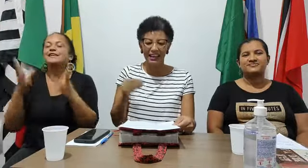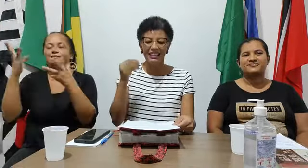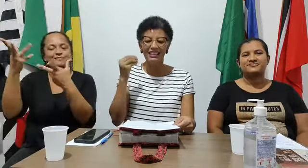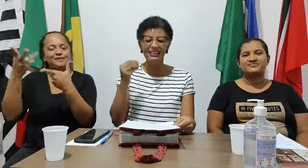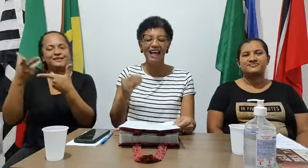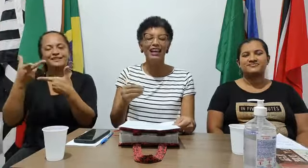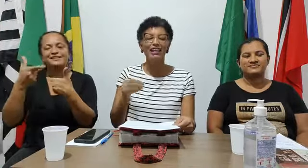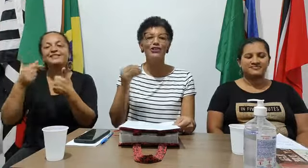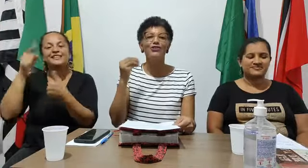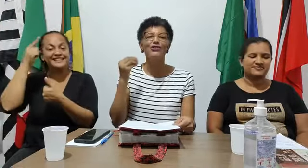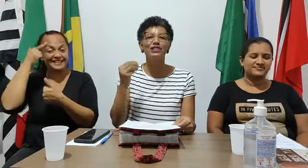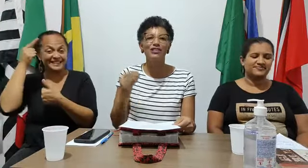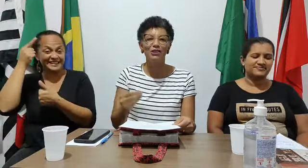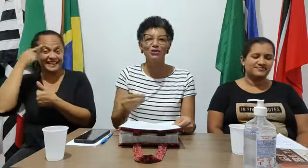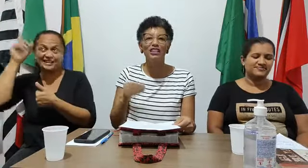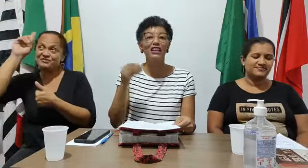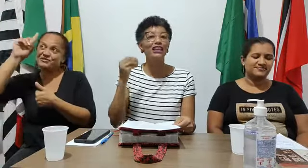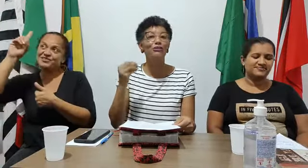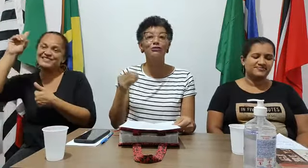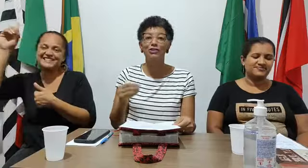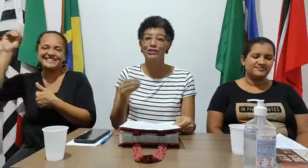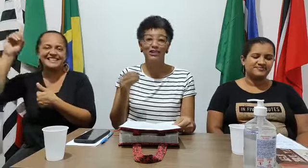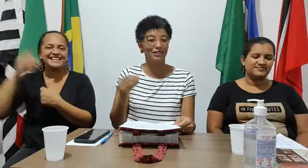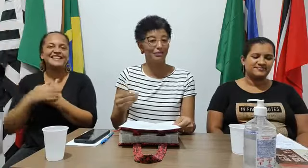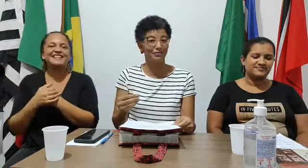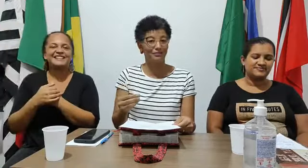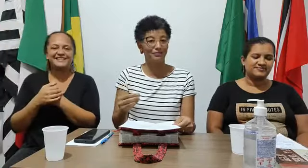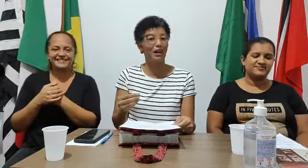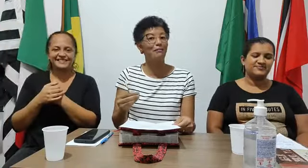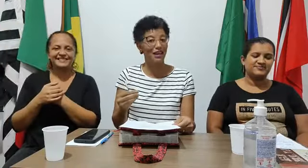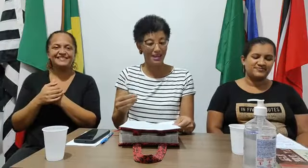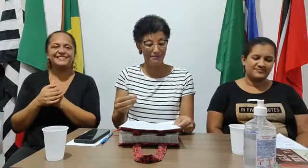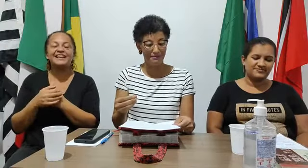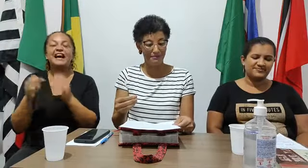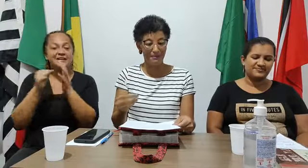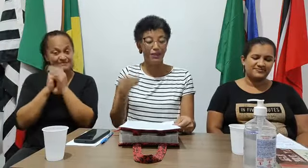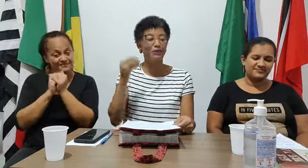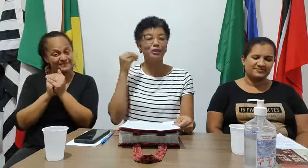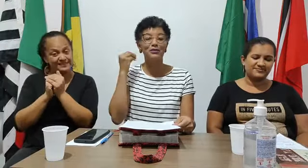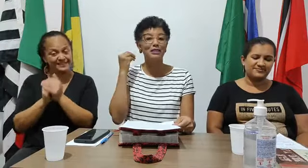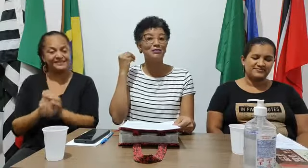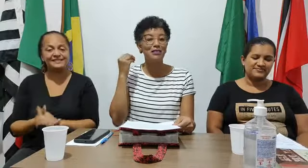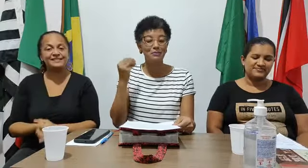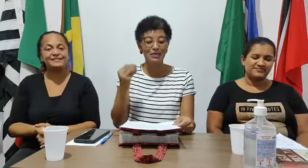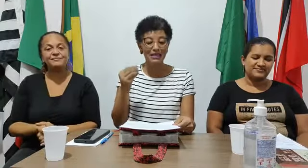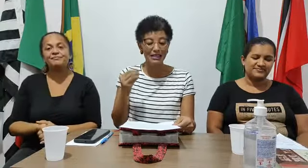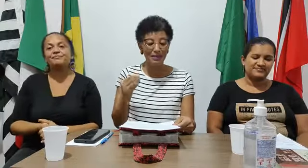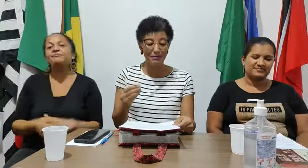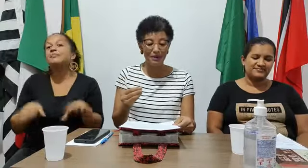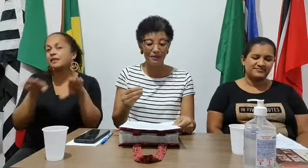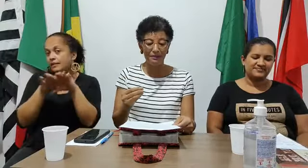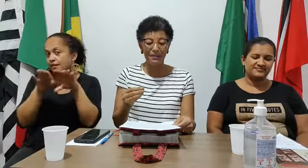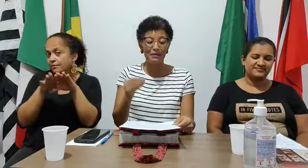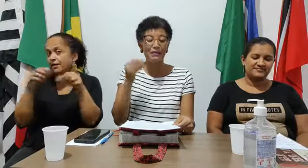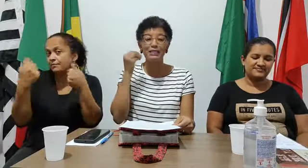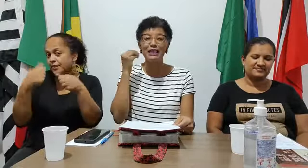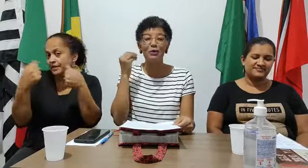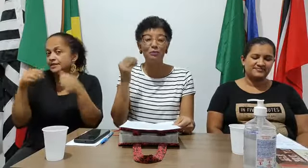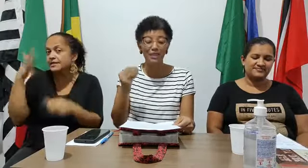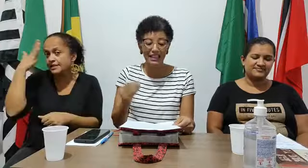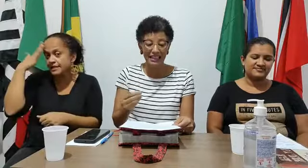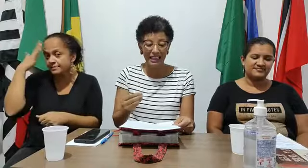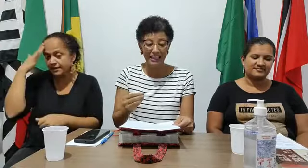magnífica ideia de Deus e não foi de Adão. Amém? Outra coisa que você precisa saber, que você